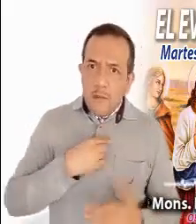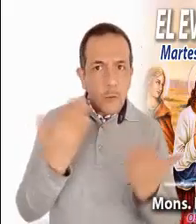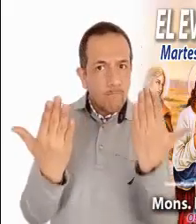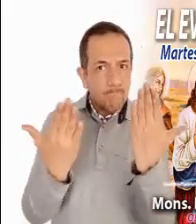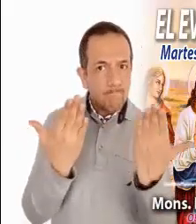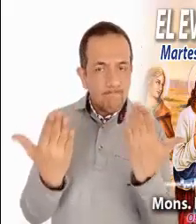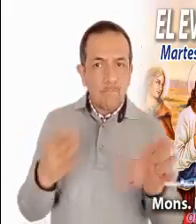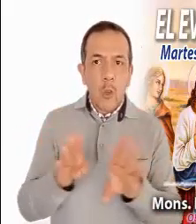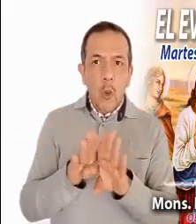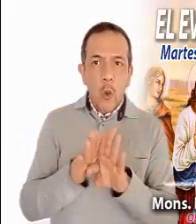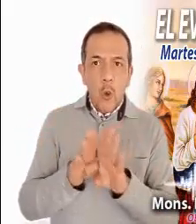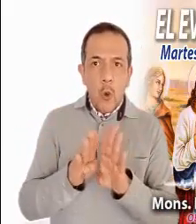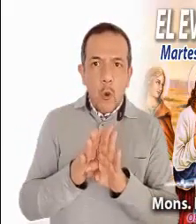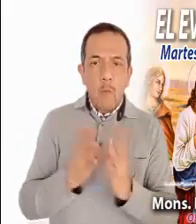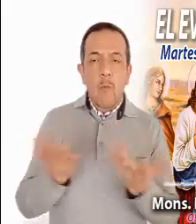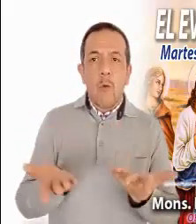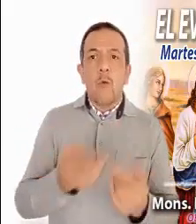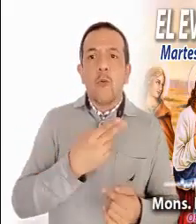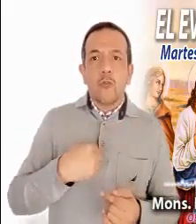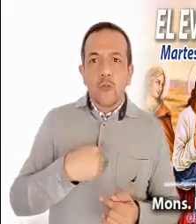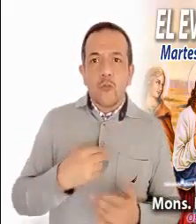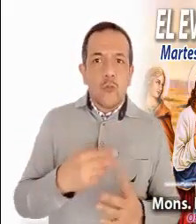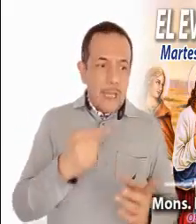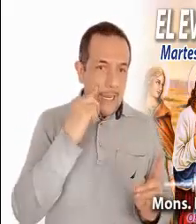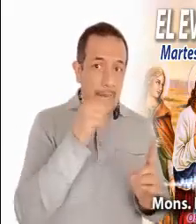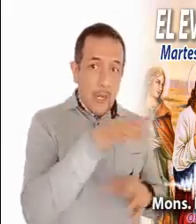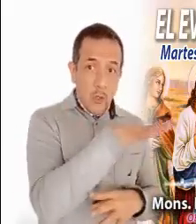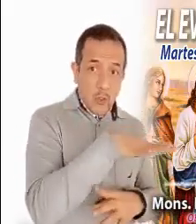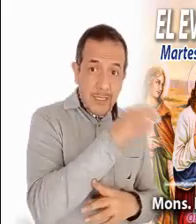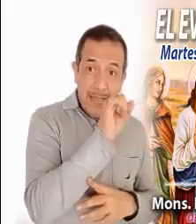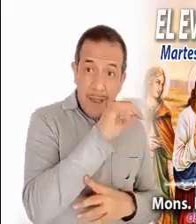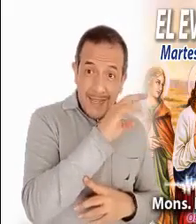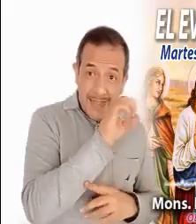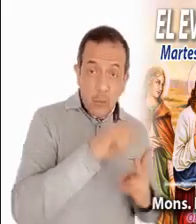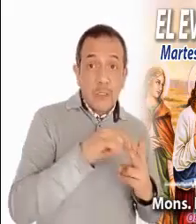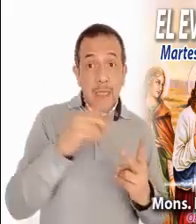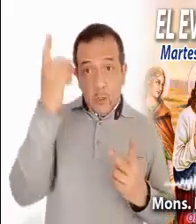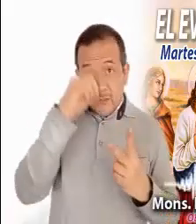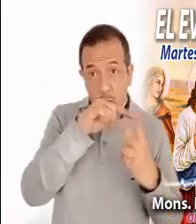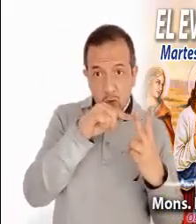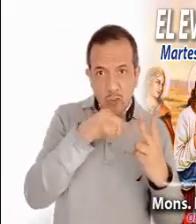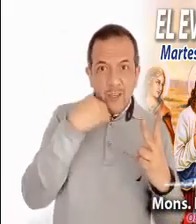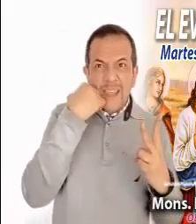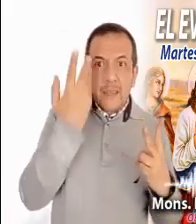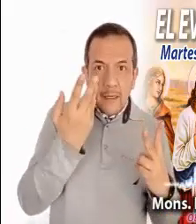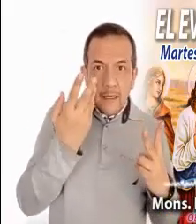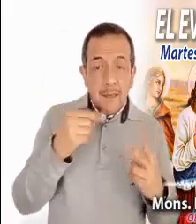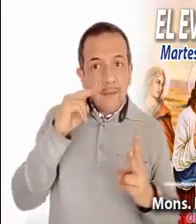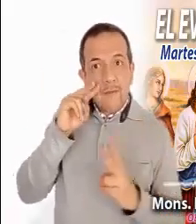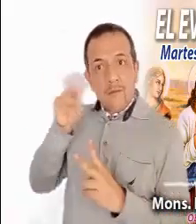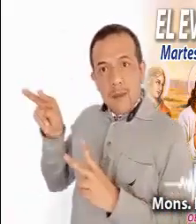comparación de la mira y expectativas, tanto de los discípulos como de los americanos, frente a la